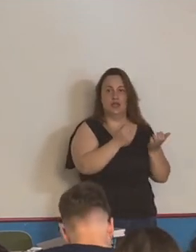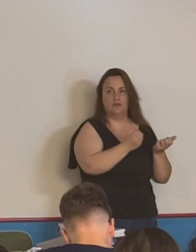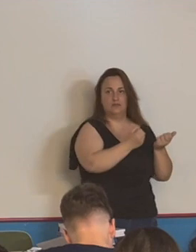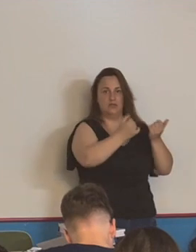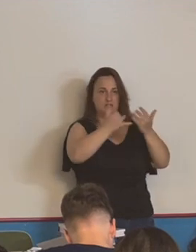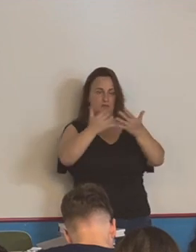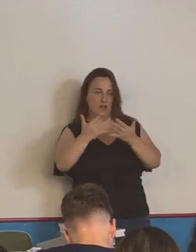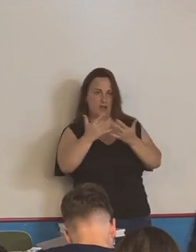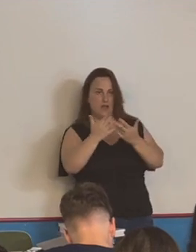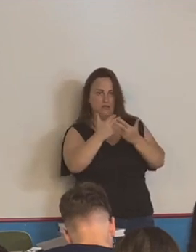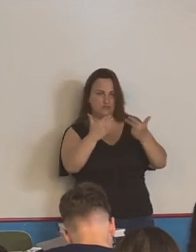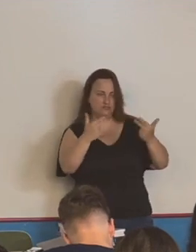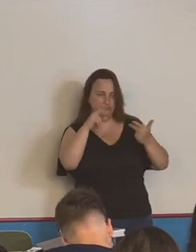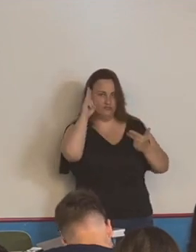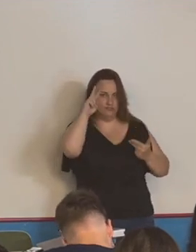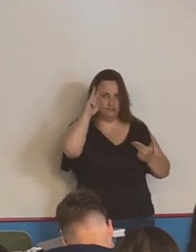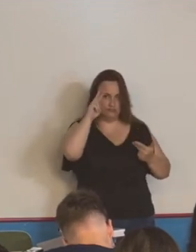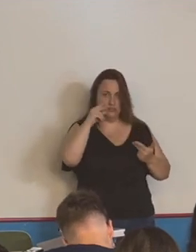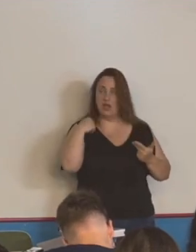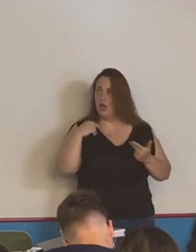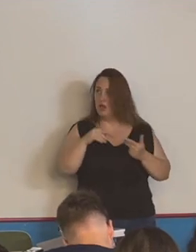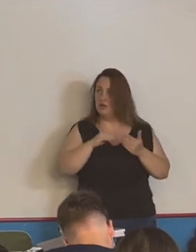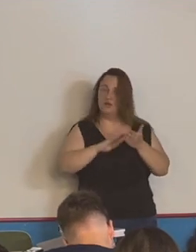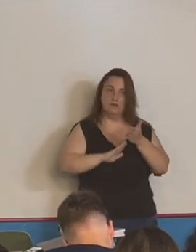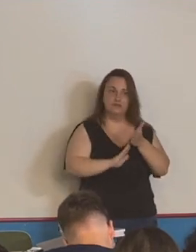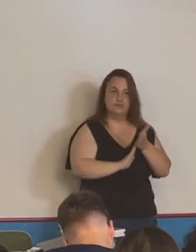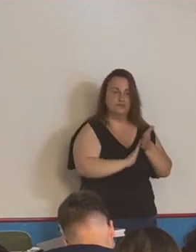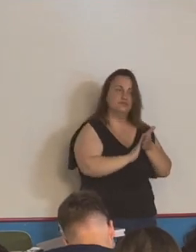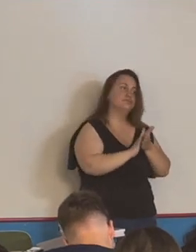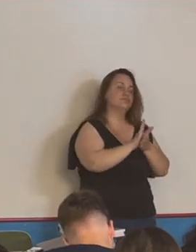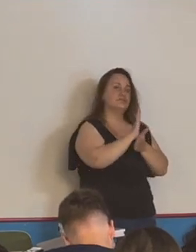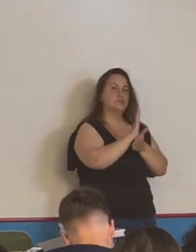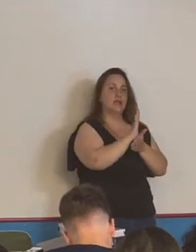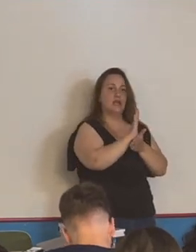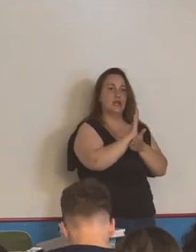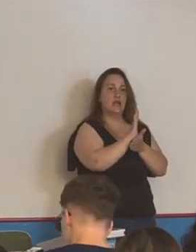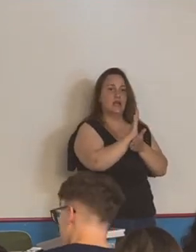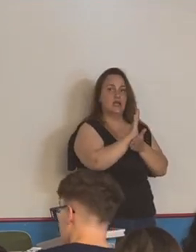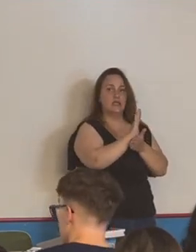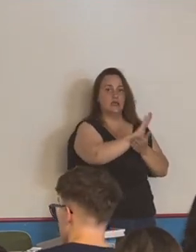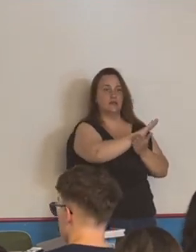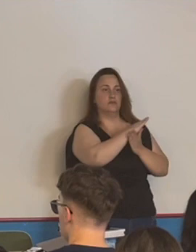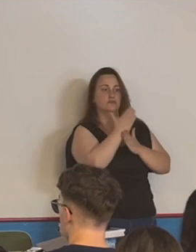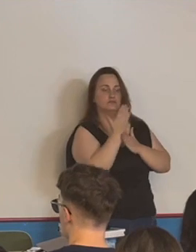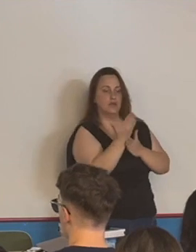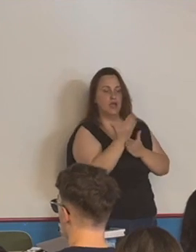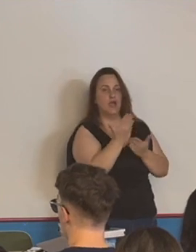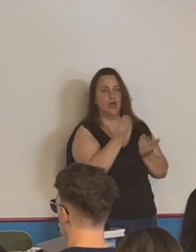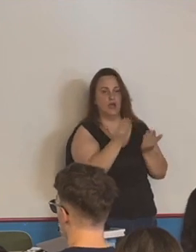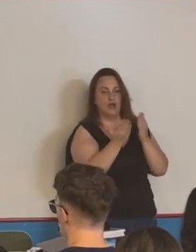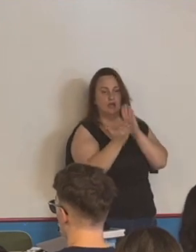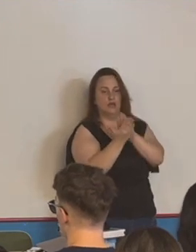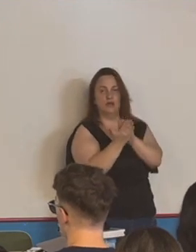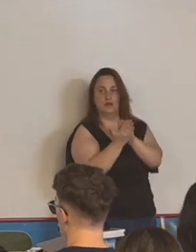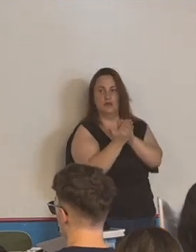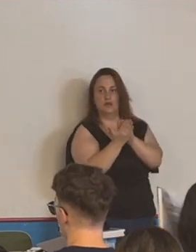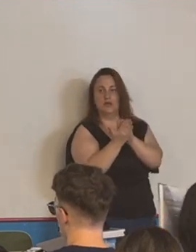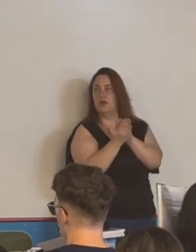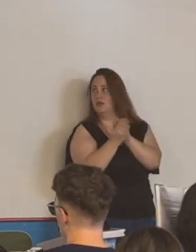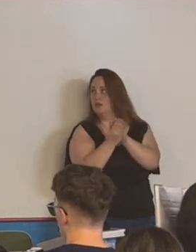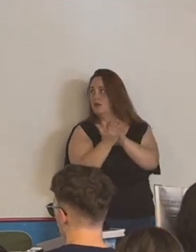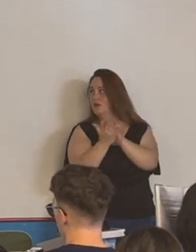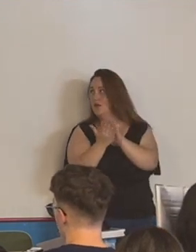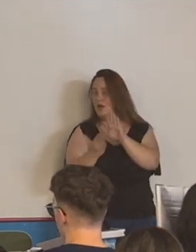também. Então, eu fazia uma impressão ao contrário no acetato